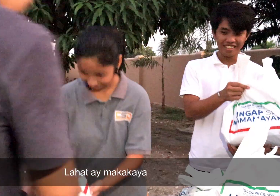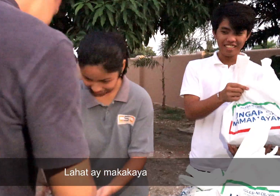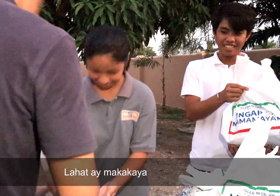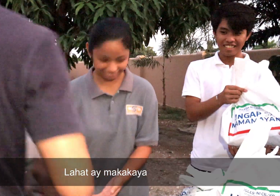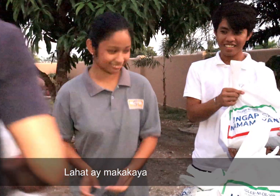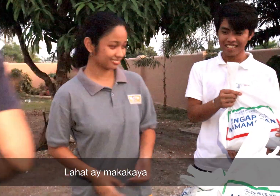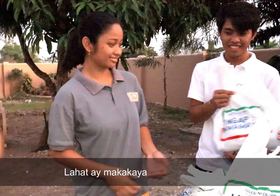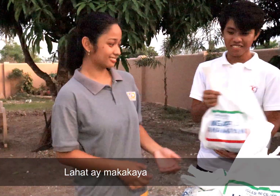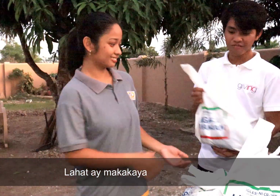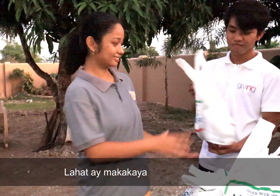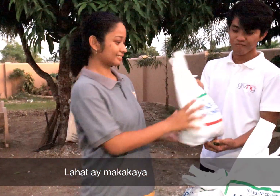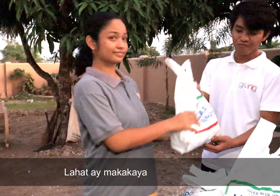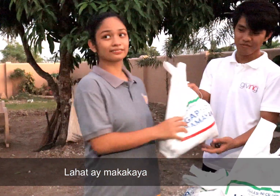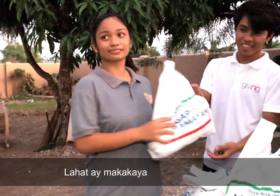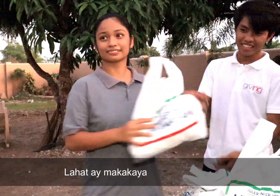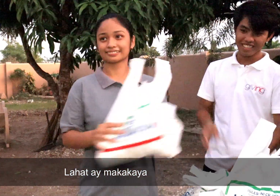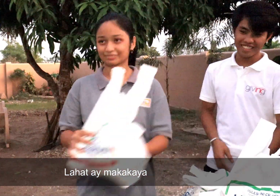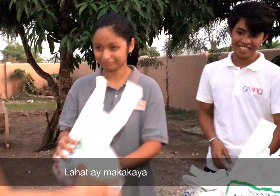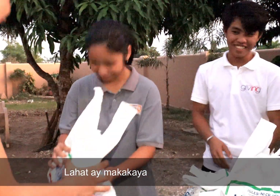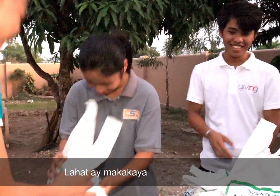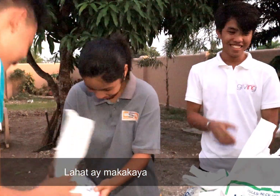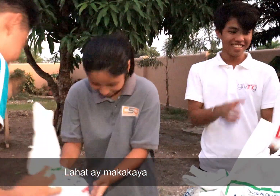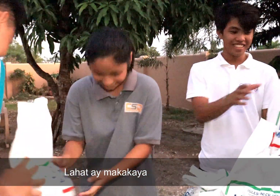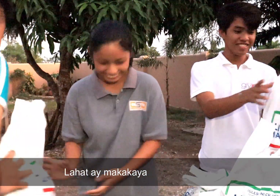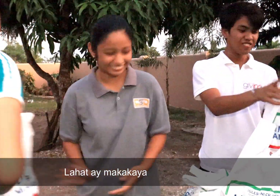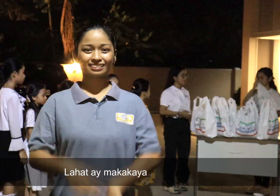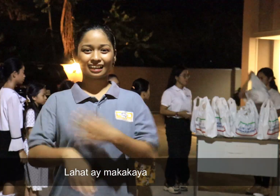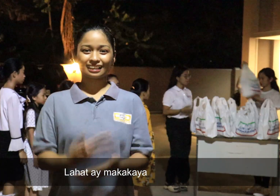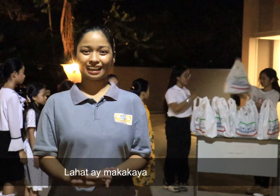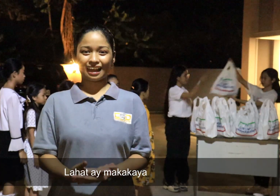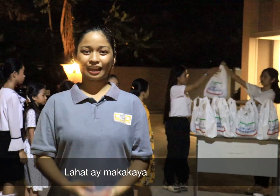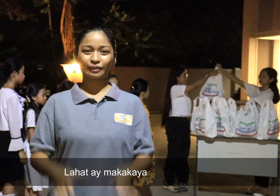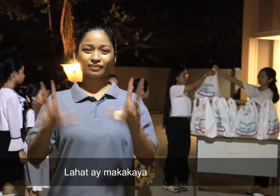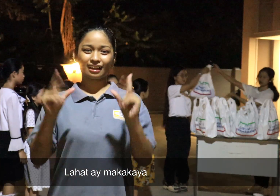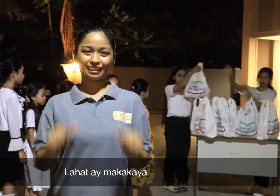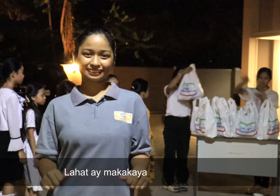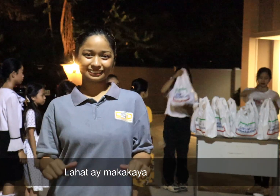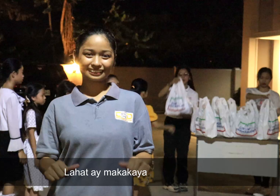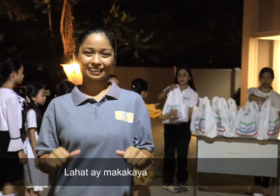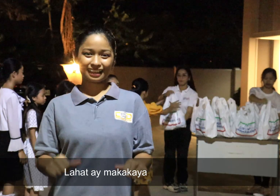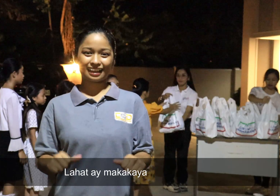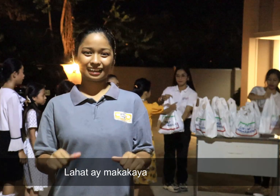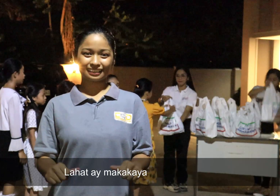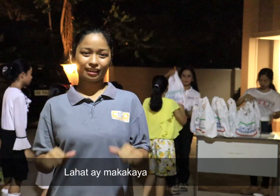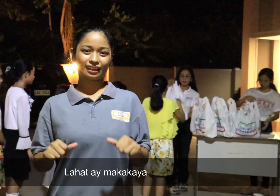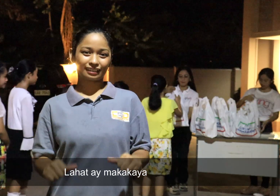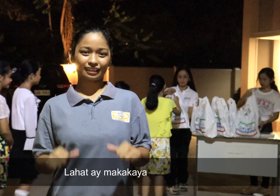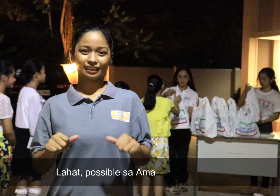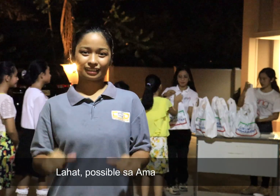Lahat ay makakaya, lahat ay makakaya,